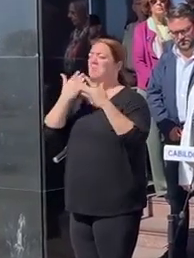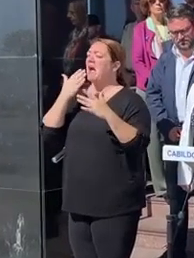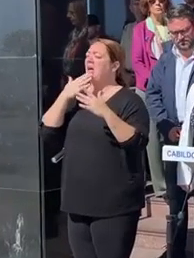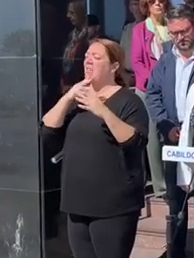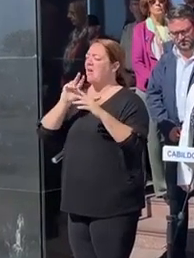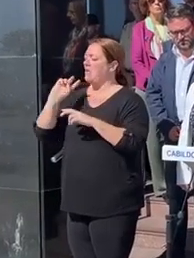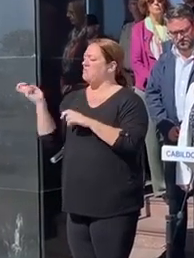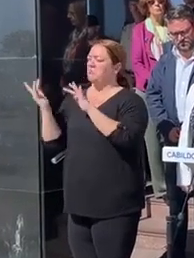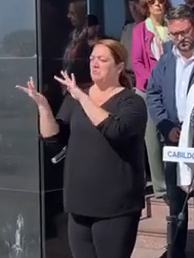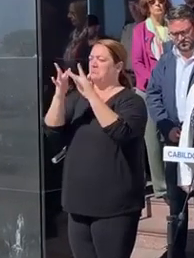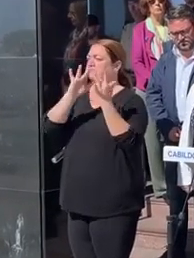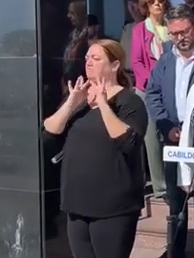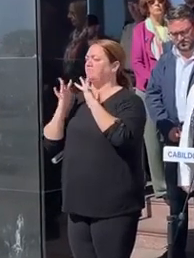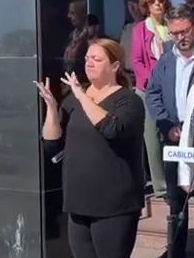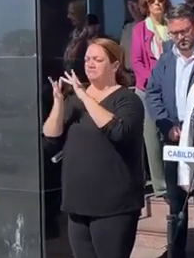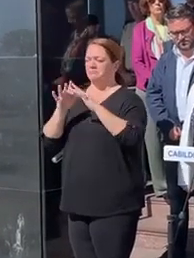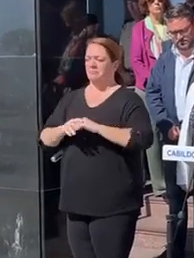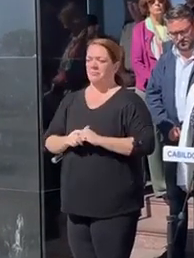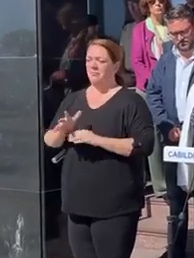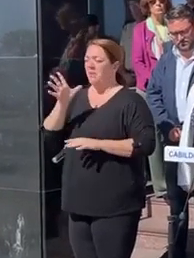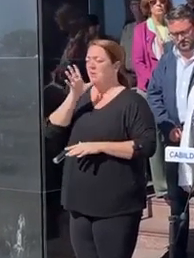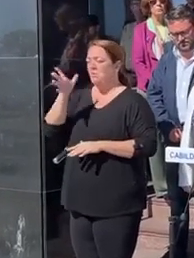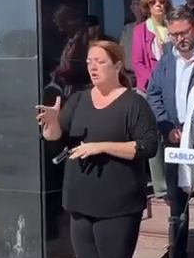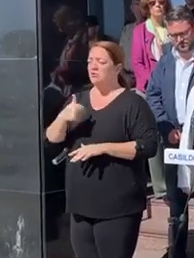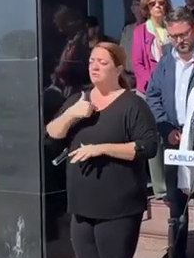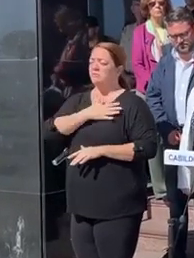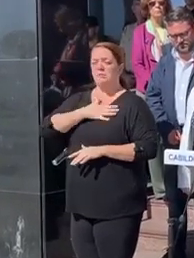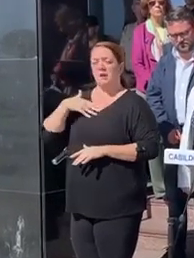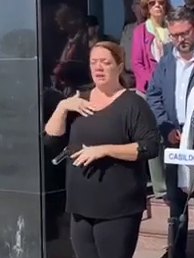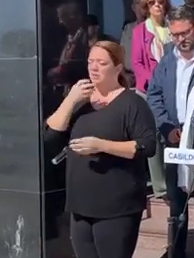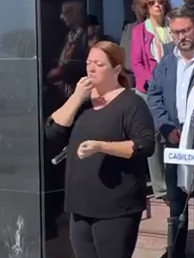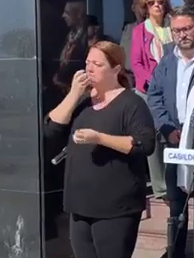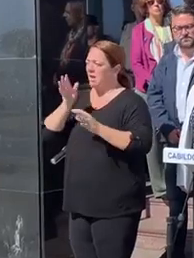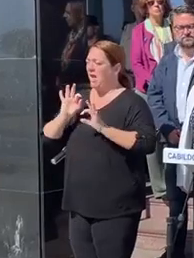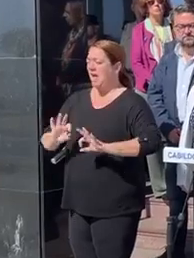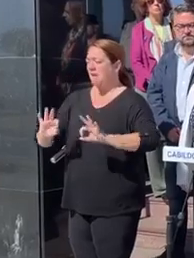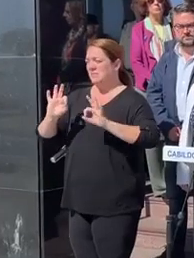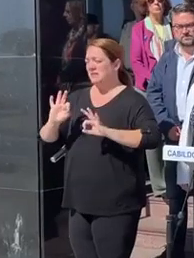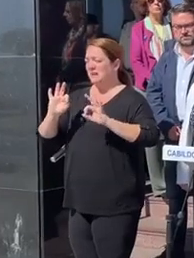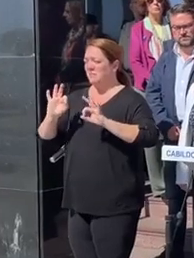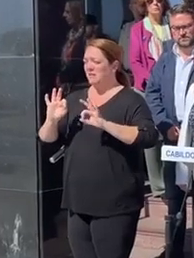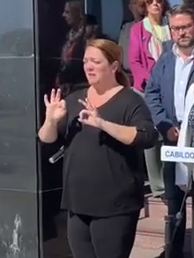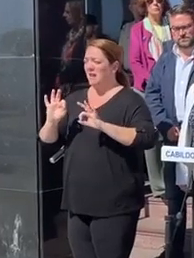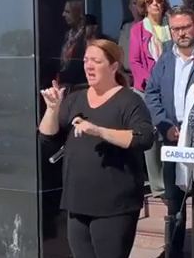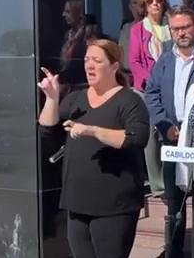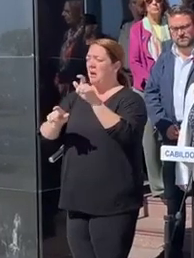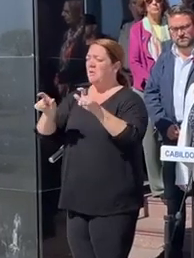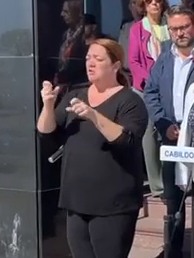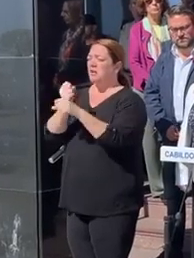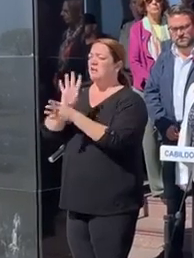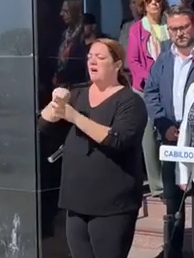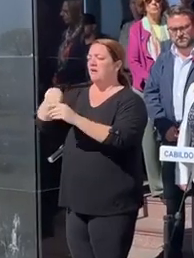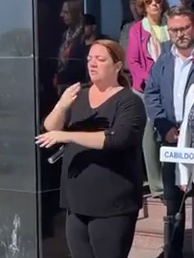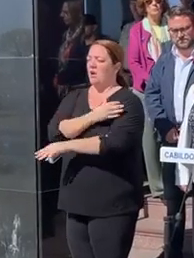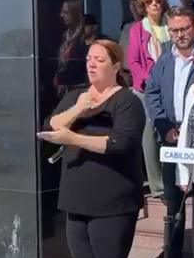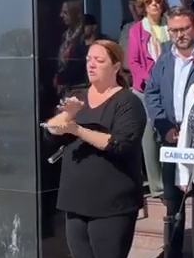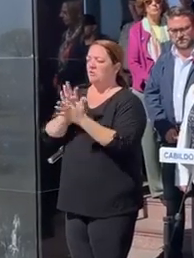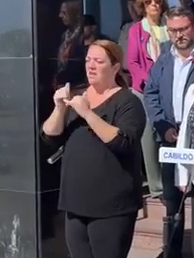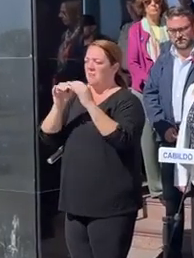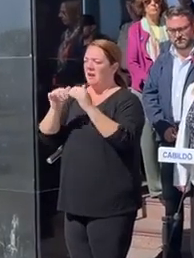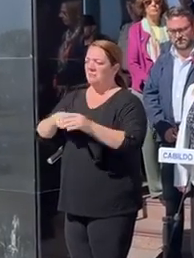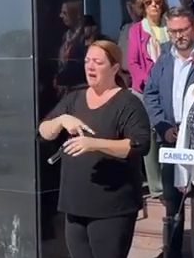edades. En este sentido, quiero mencionar especialmente al personal del Cabildo Insular de La Palma,